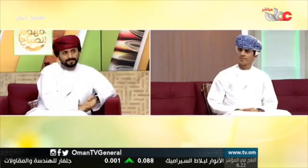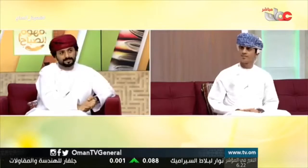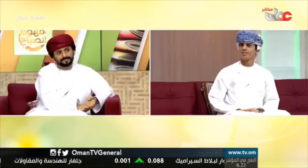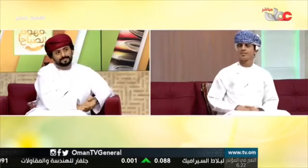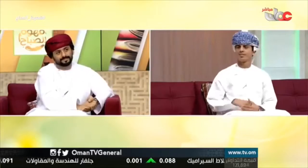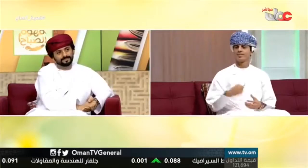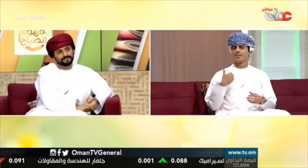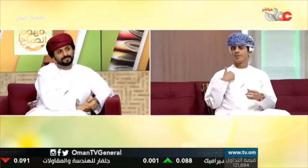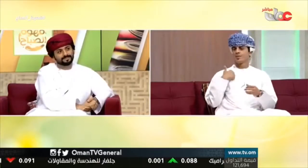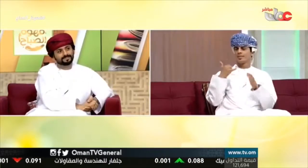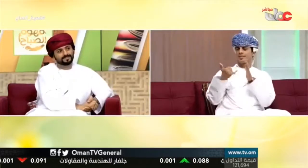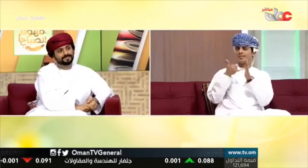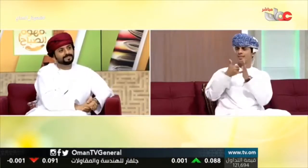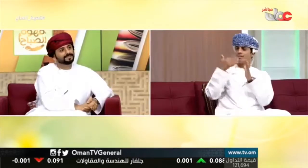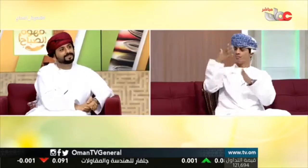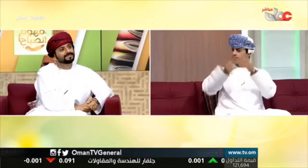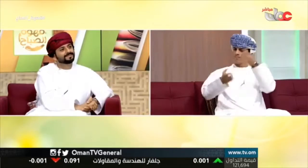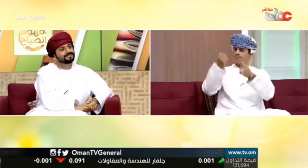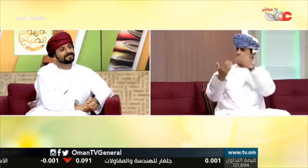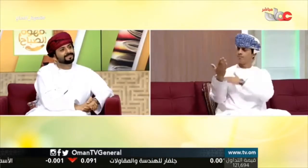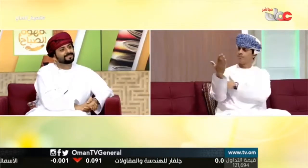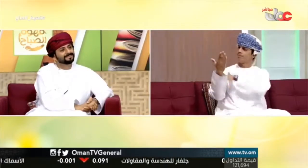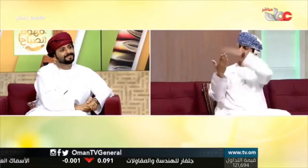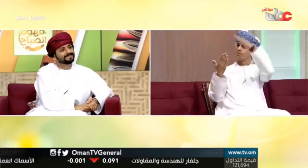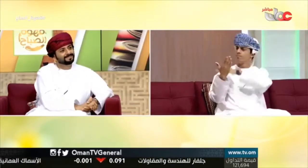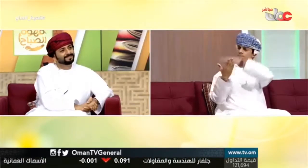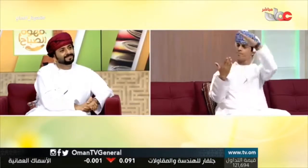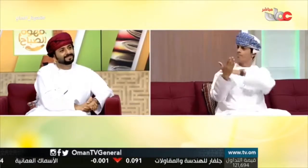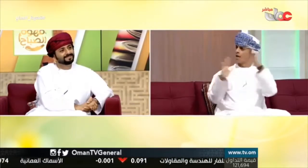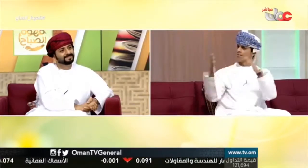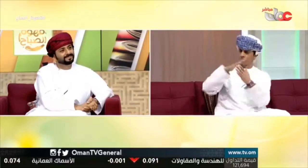كتجارة بالنسبة للعسل؟ طبعا العسل عندما أصفي هذه